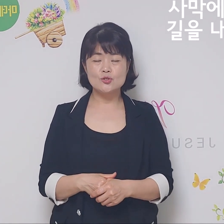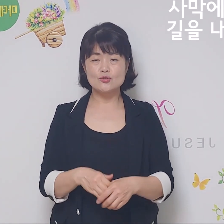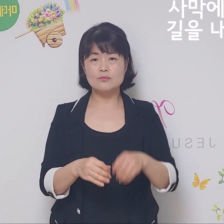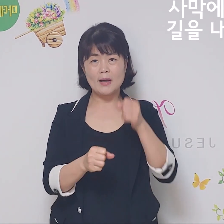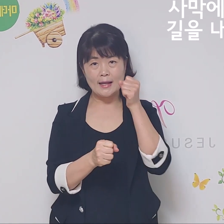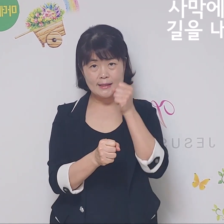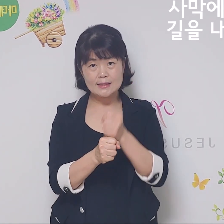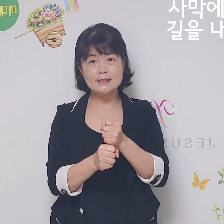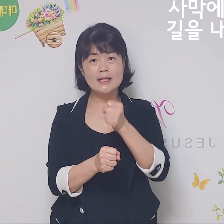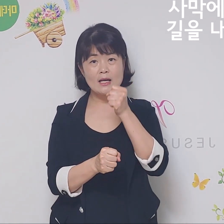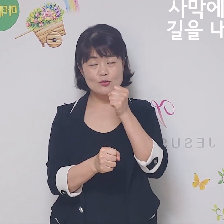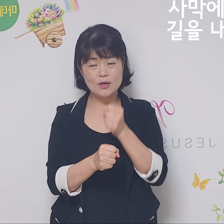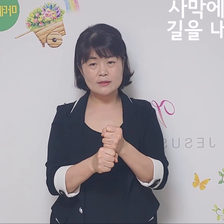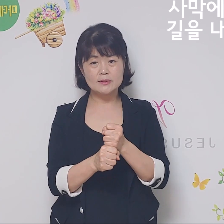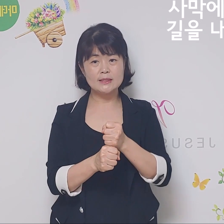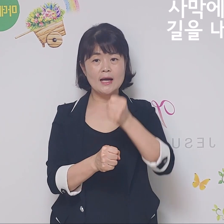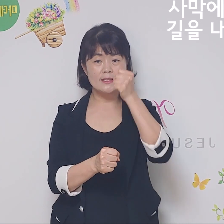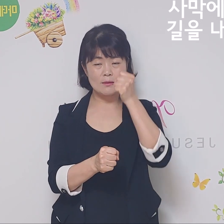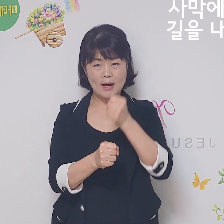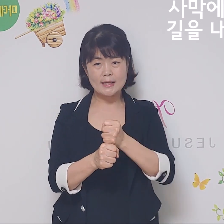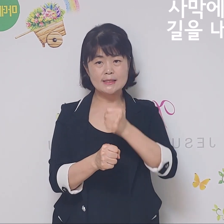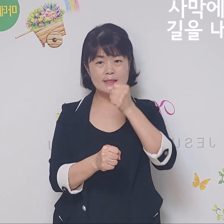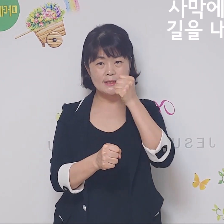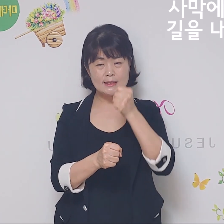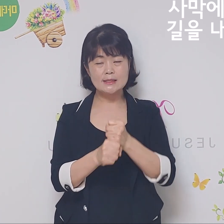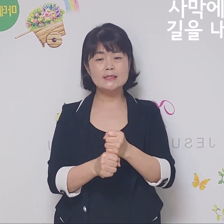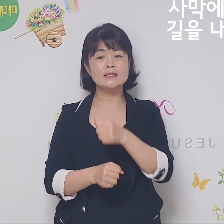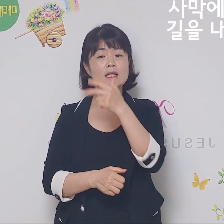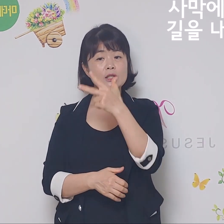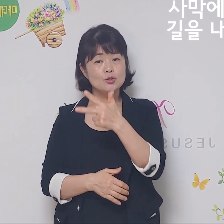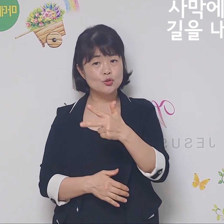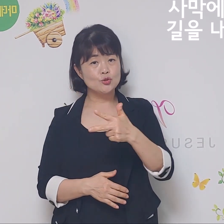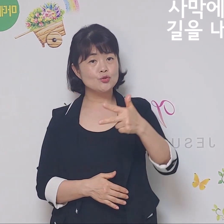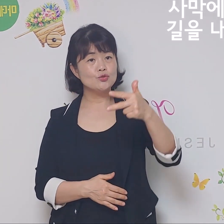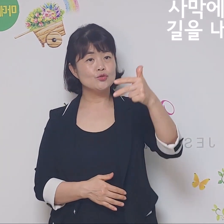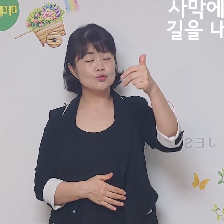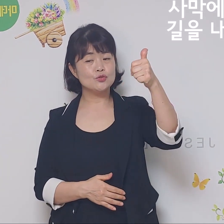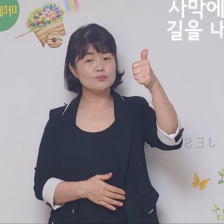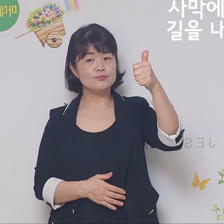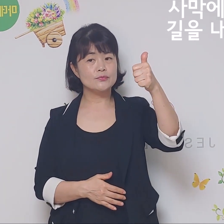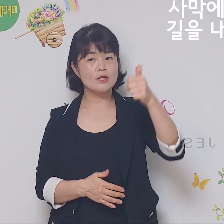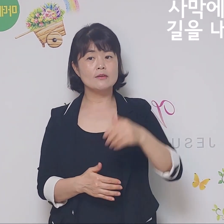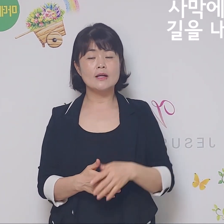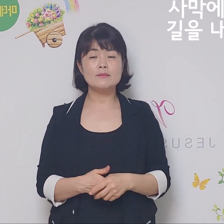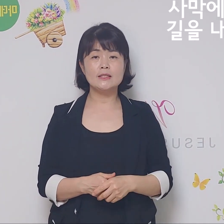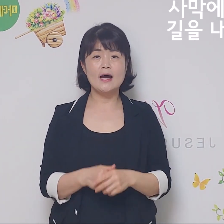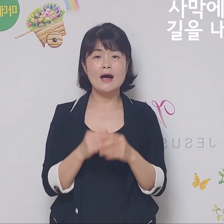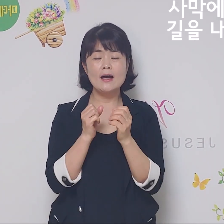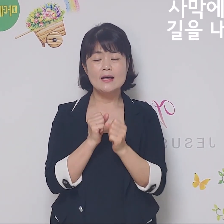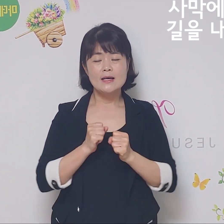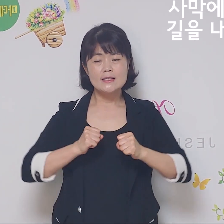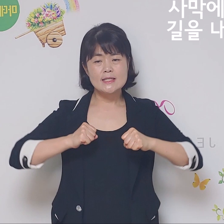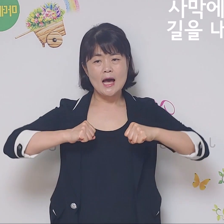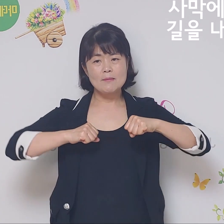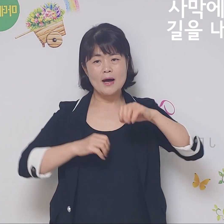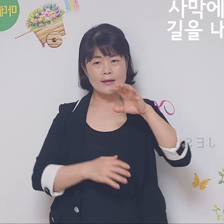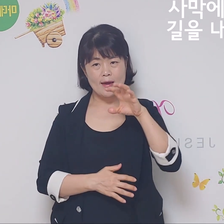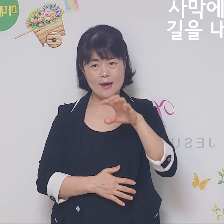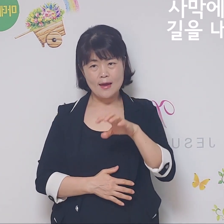주, 만들다 수화입니다. 그래서 만드시는 주 연결합니다.